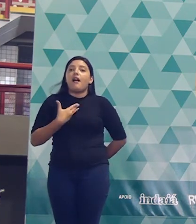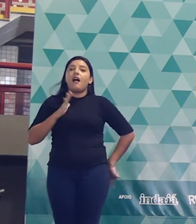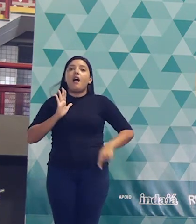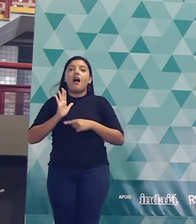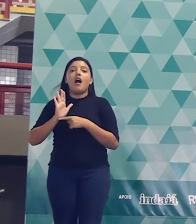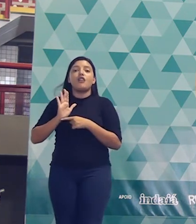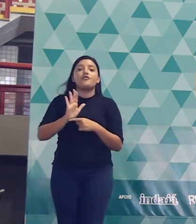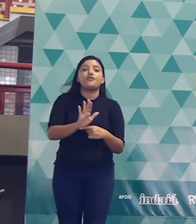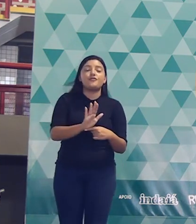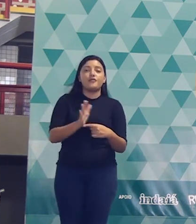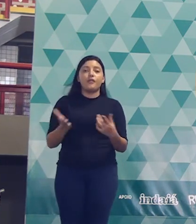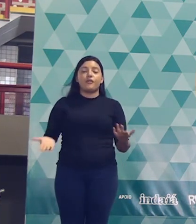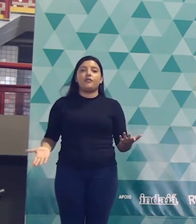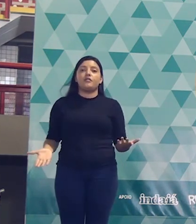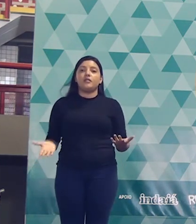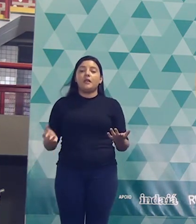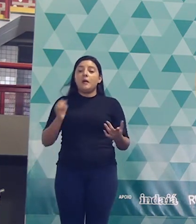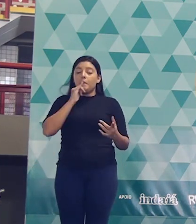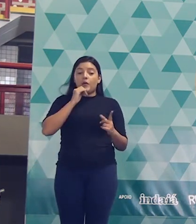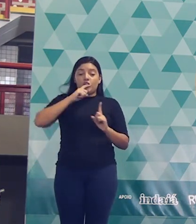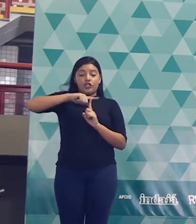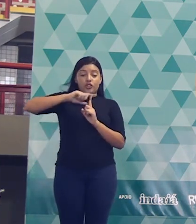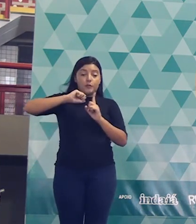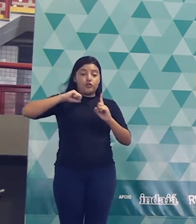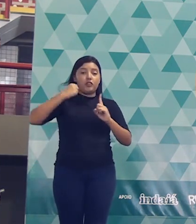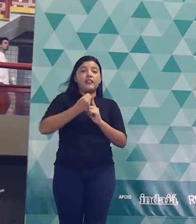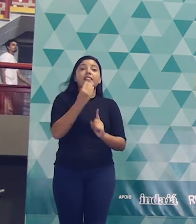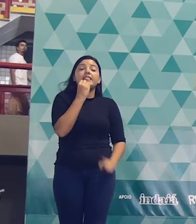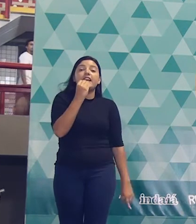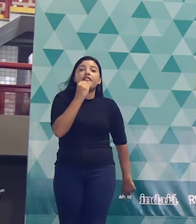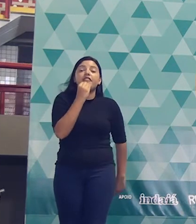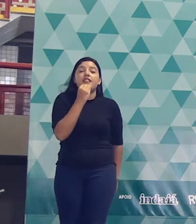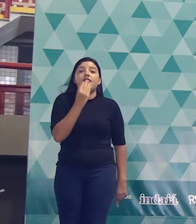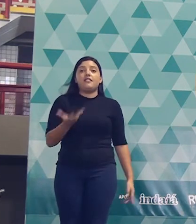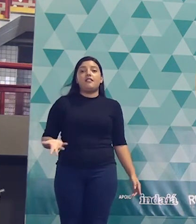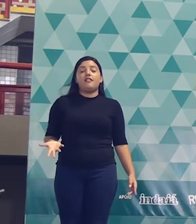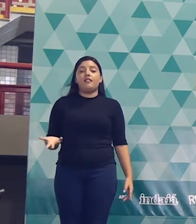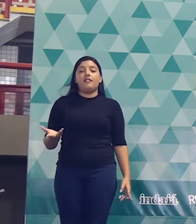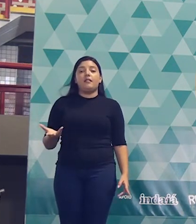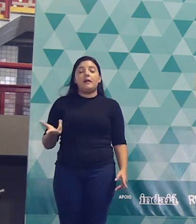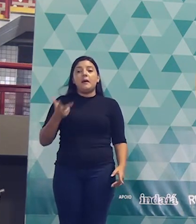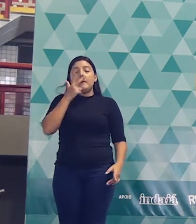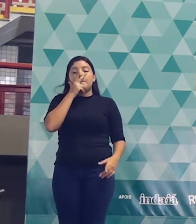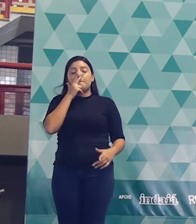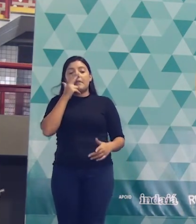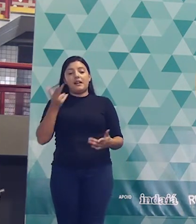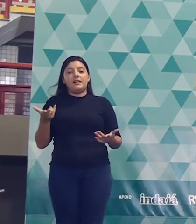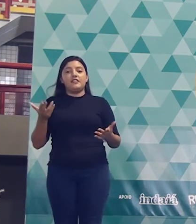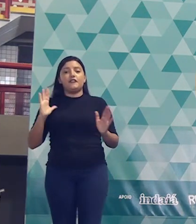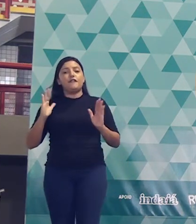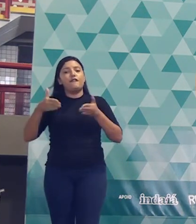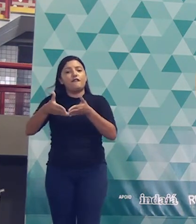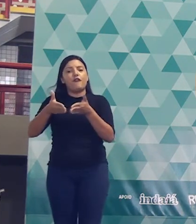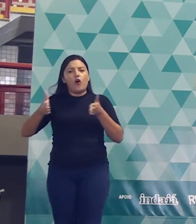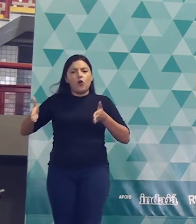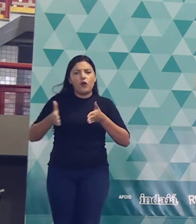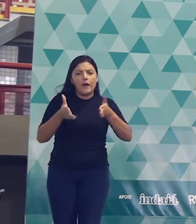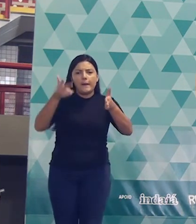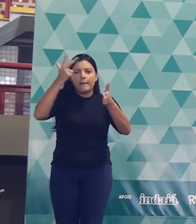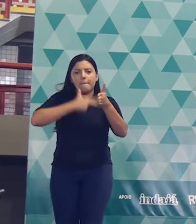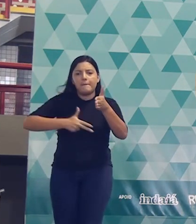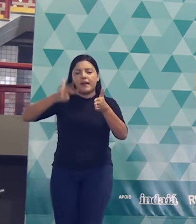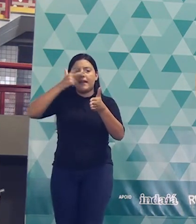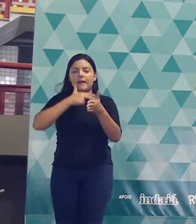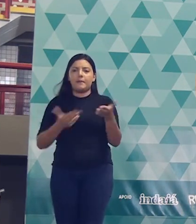Ele está falando do tipo de sociedade que nós devemos ser. Uma sociedade que caminha na mesma direção. Uma